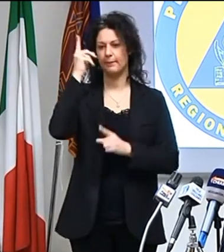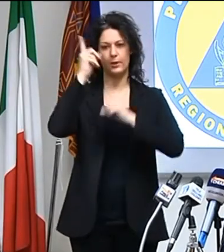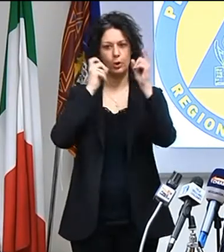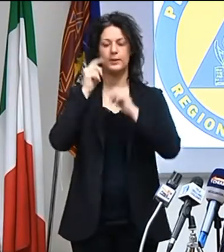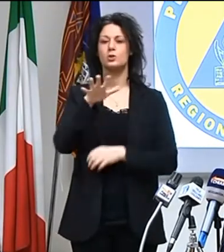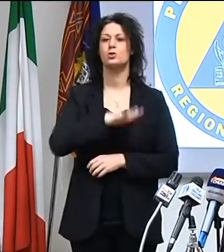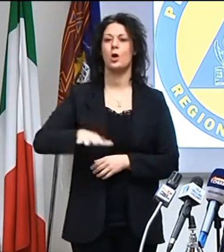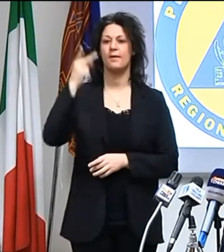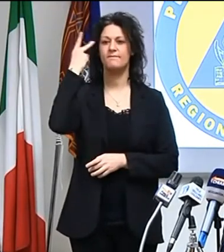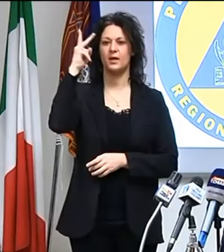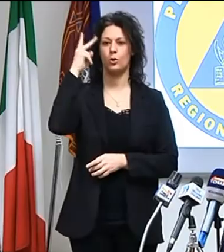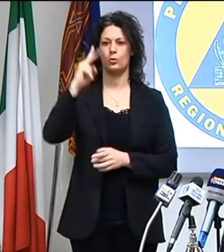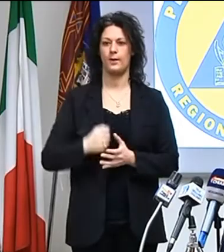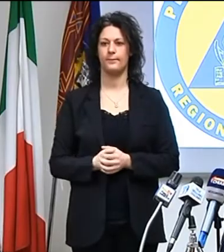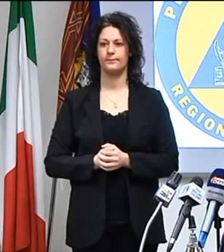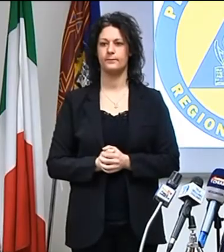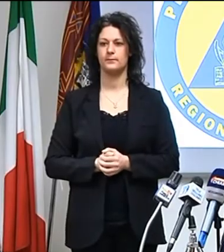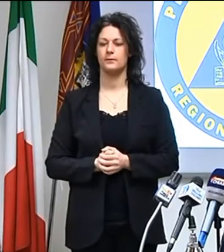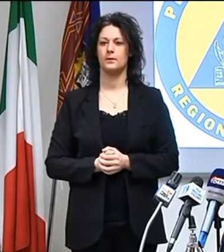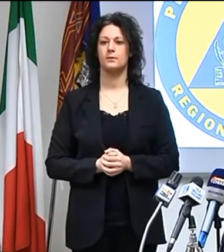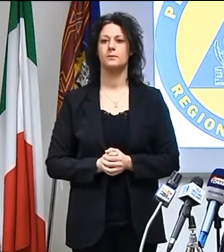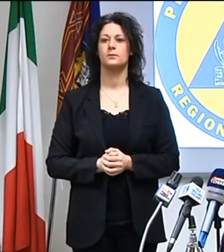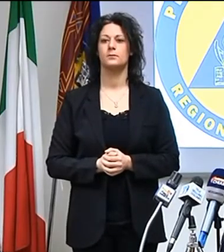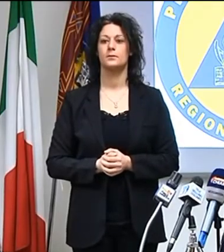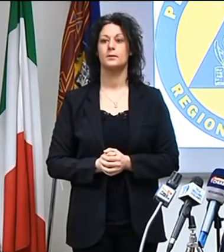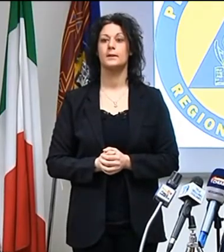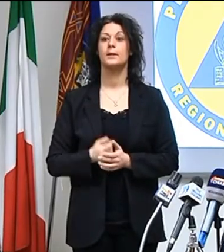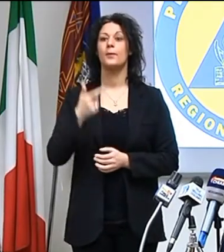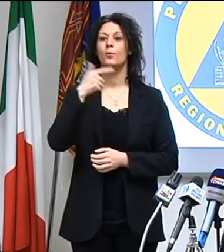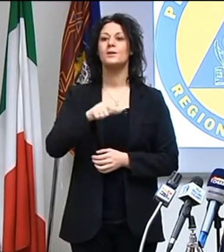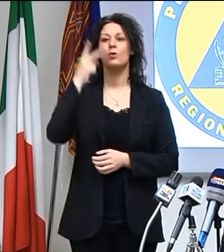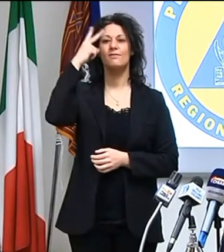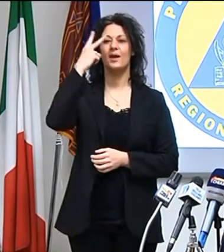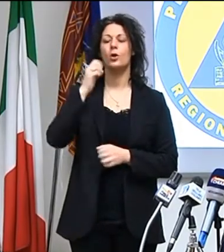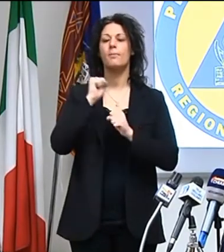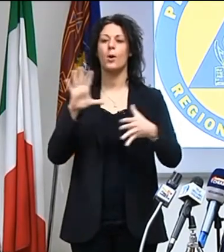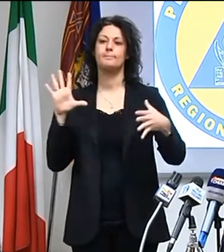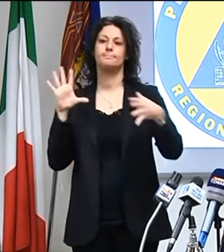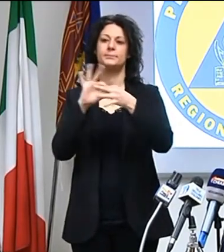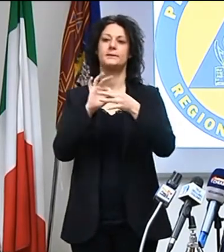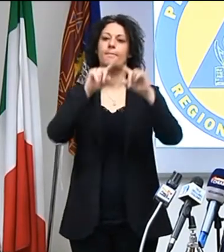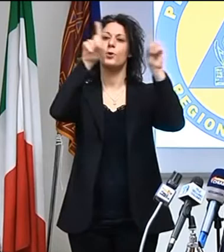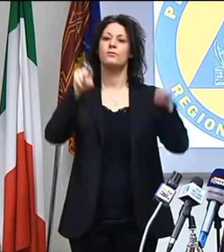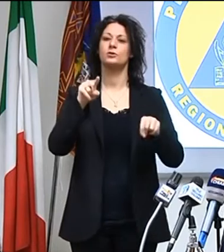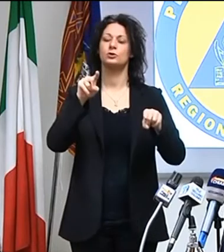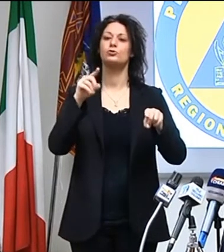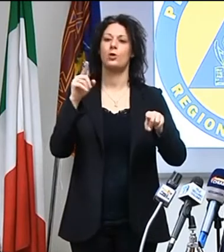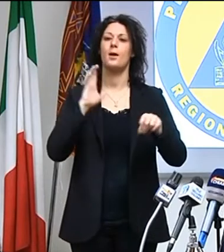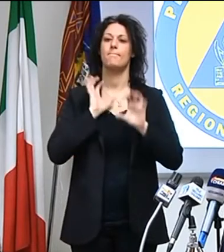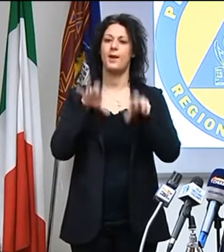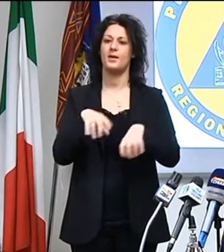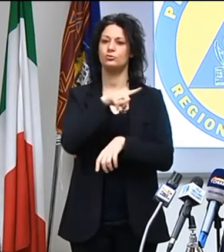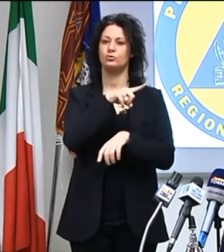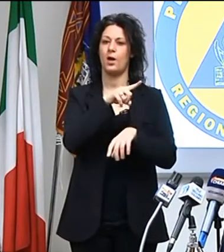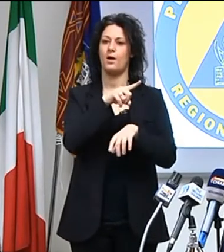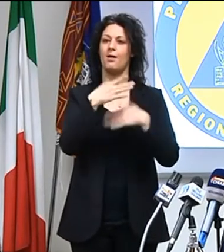molto probabilmente si porta dietro la contiguità con la provincia di Brescia, nel veronese perché oggi